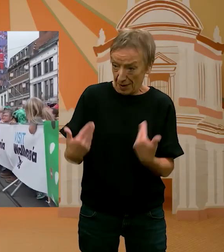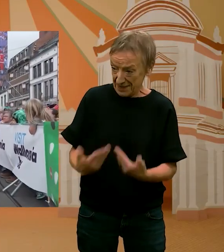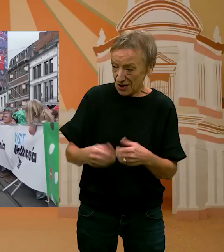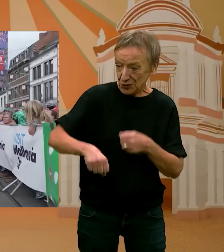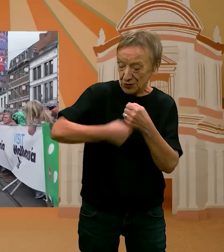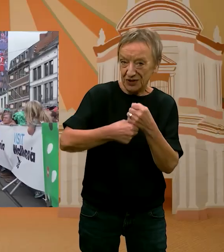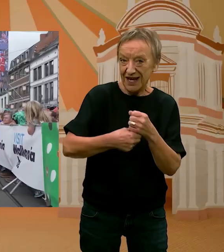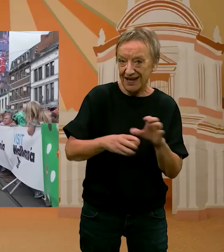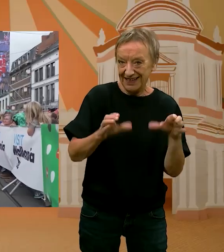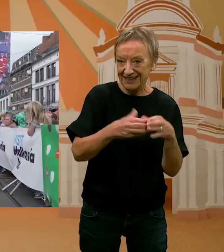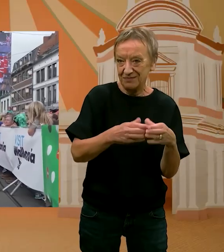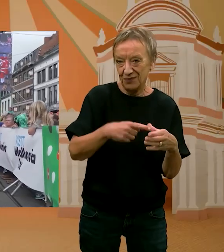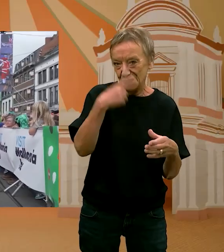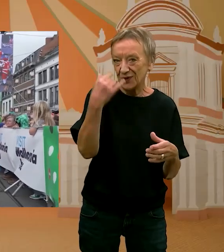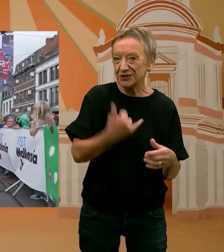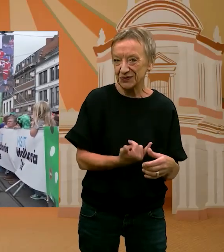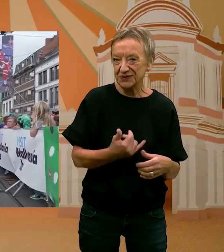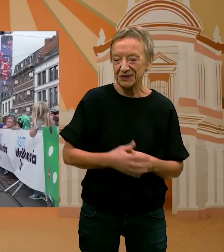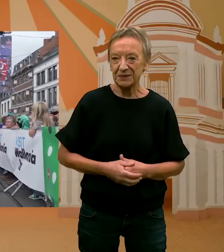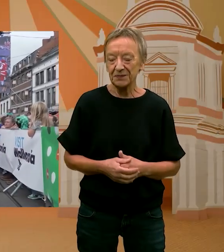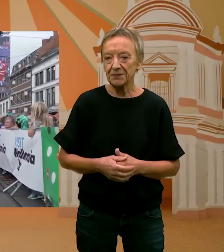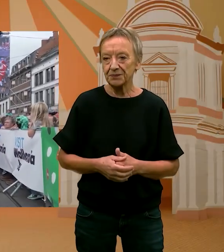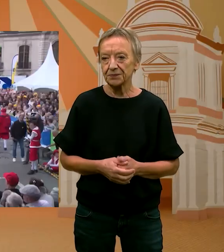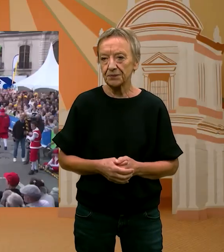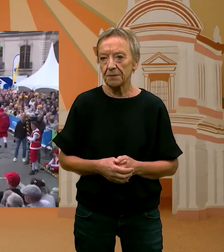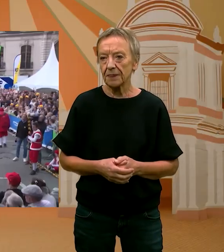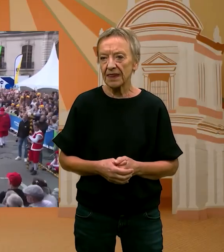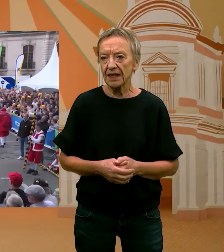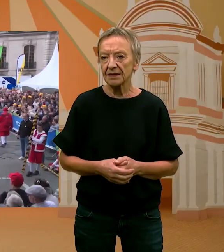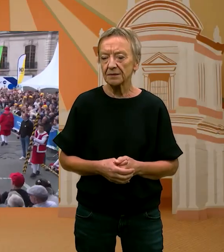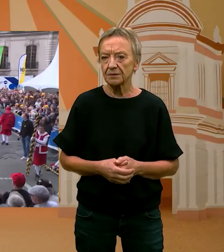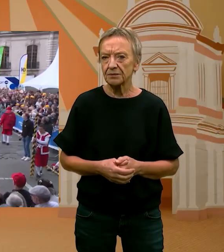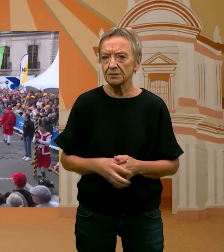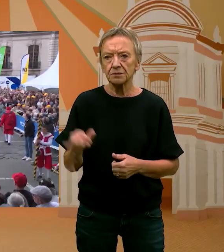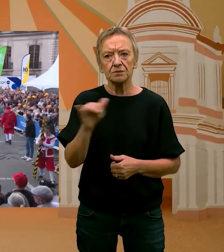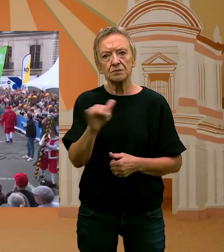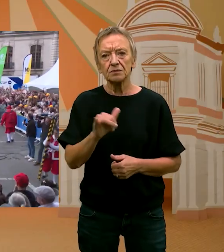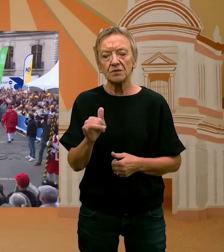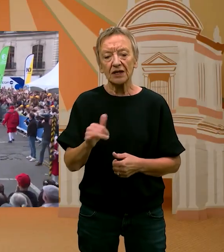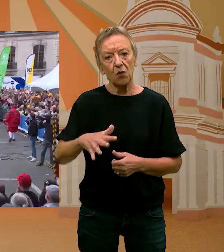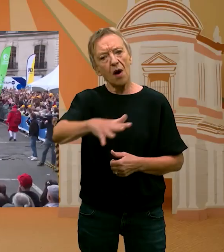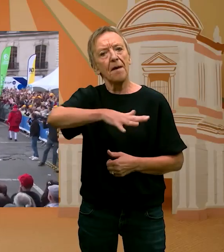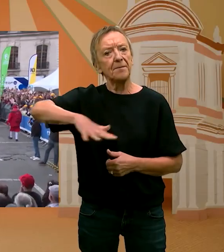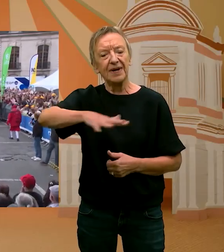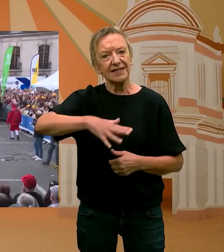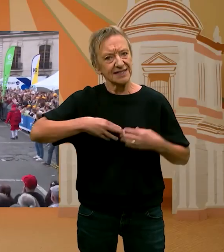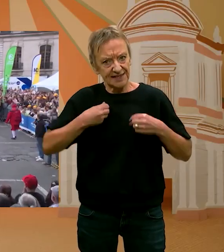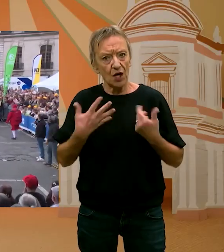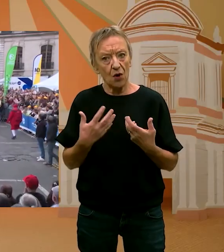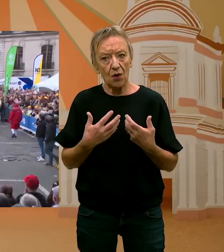sûr. Merci. Greg, un petit mot aussi, c'est quoi la sensation qui domine sur la place? Beaucoup de tension. Il y a le même nombre de